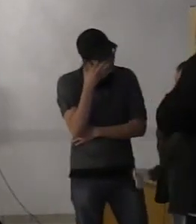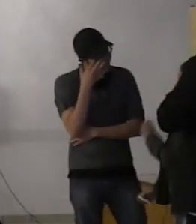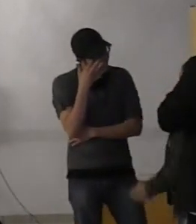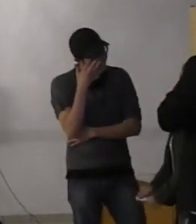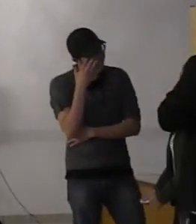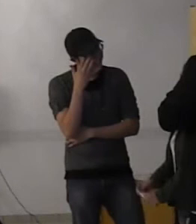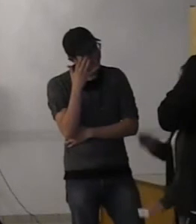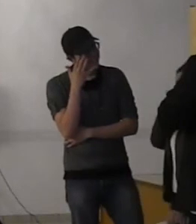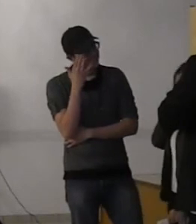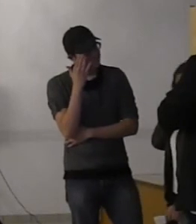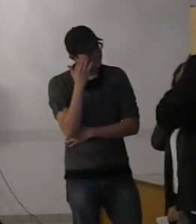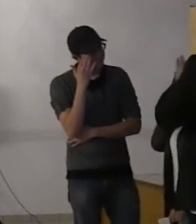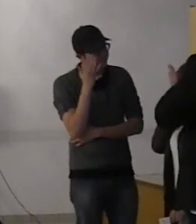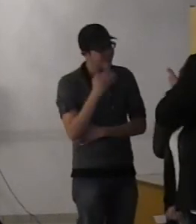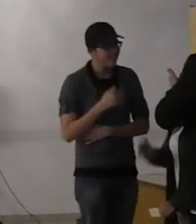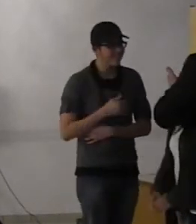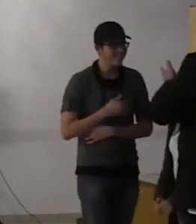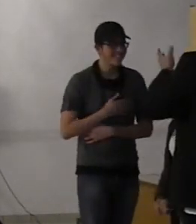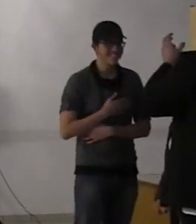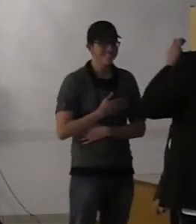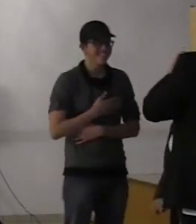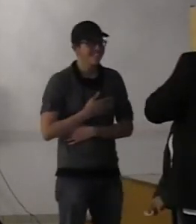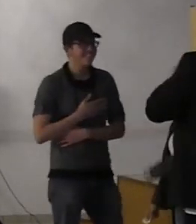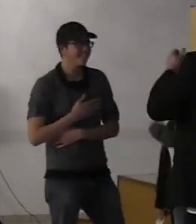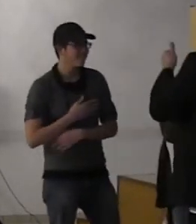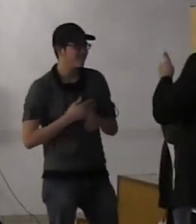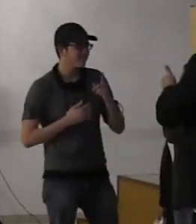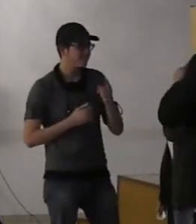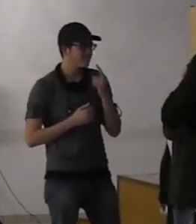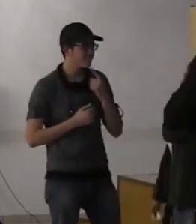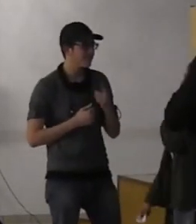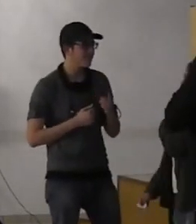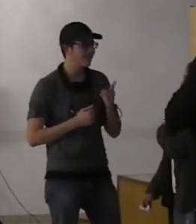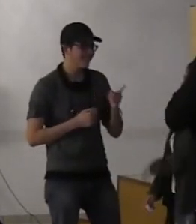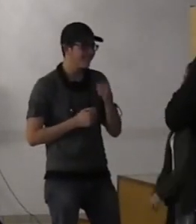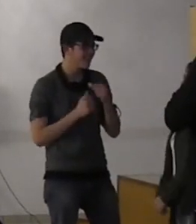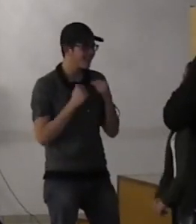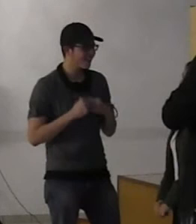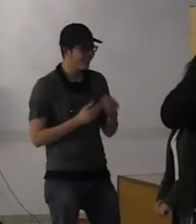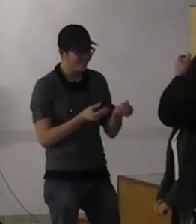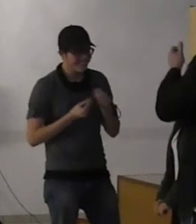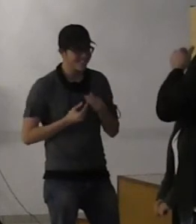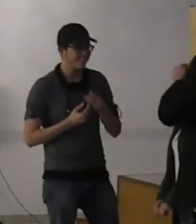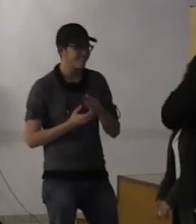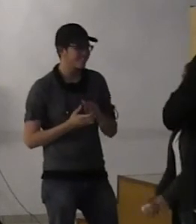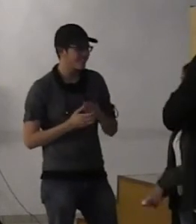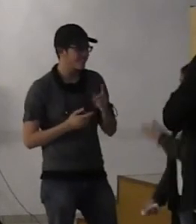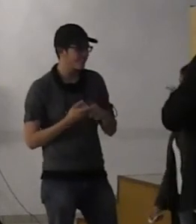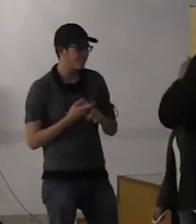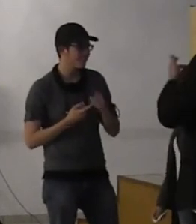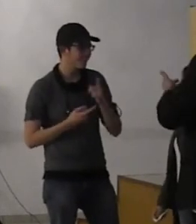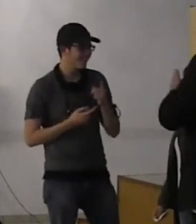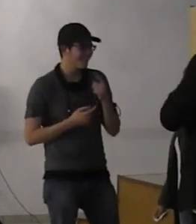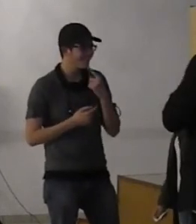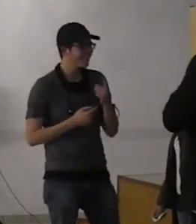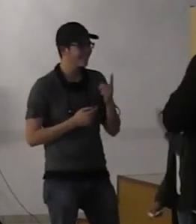also ich beglückwünsche die Schwester zum Islam, nachdem sie weiß, dass es nur einen anbetungswürdigeren Gott gibt, der Allah ist und der